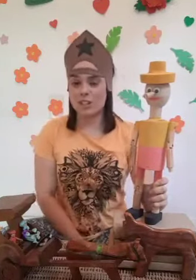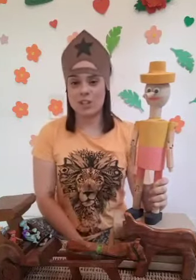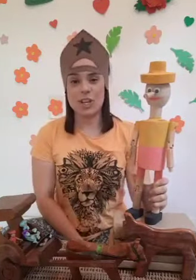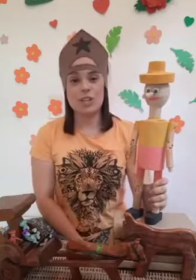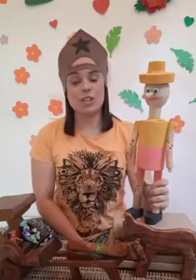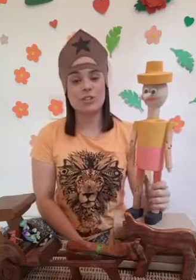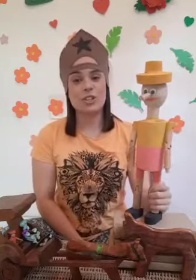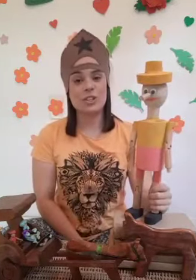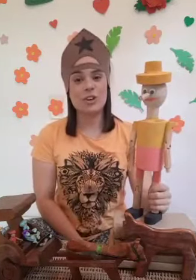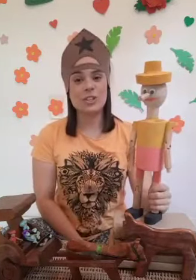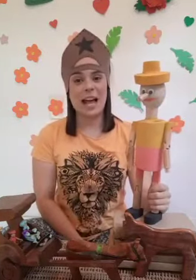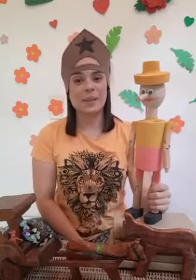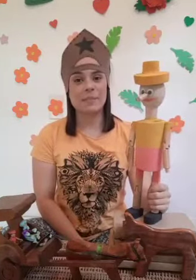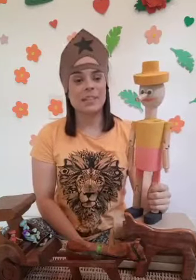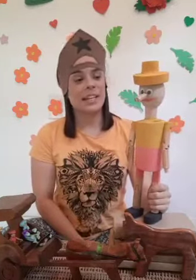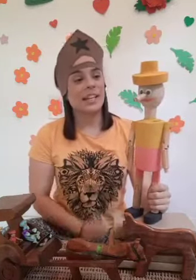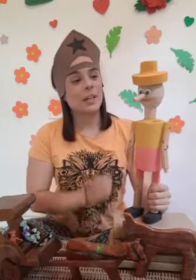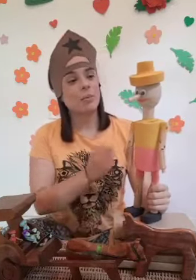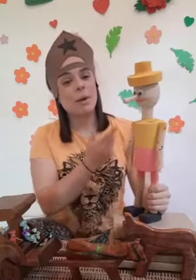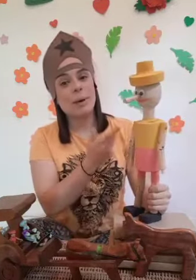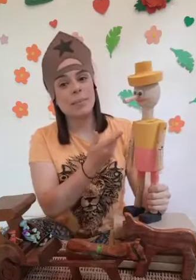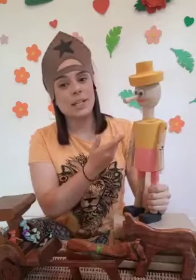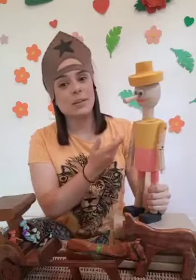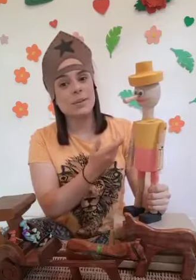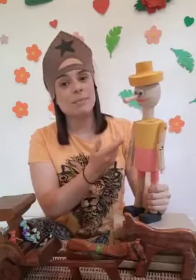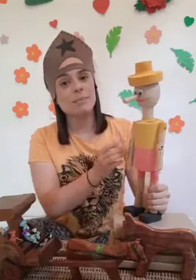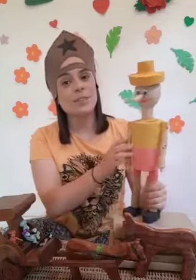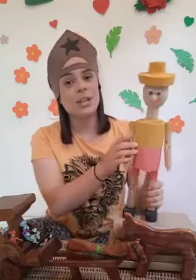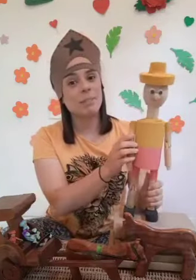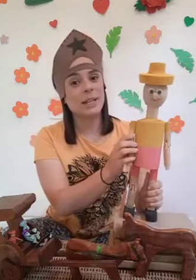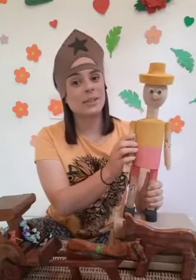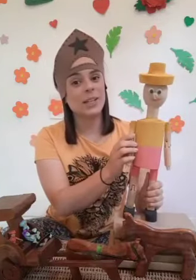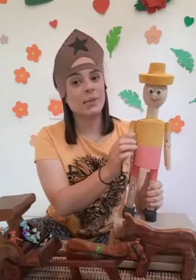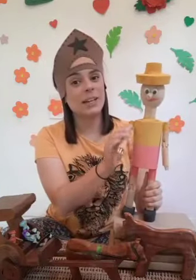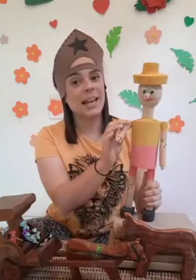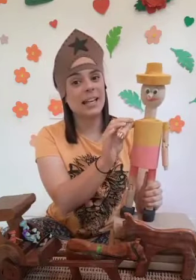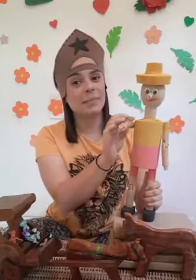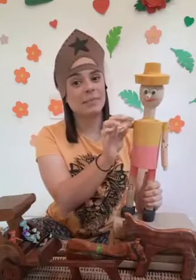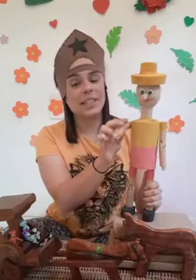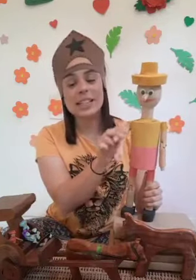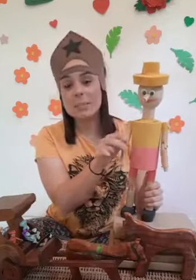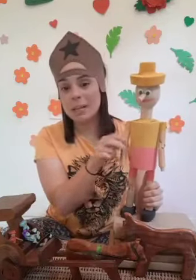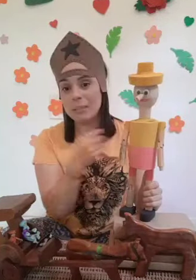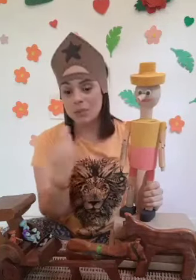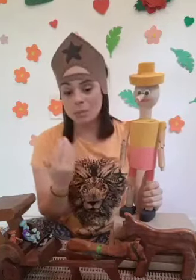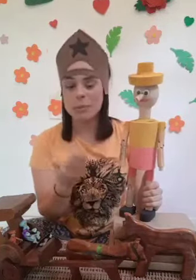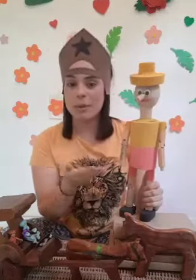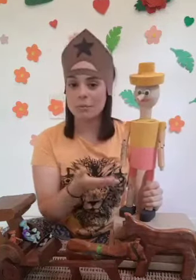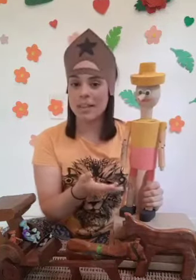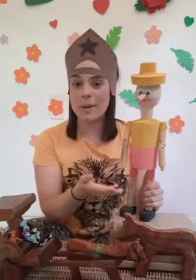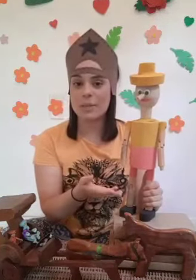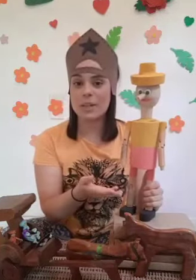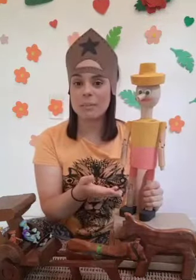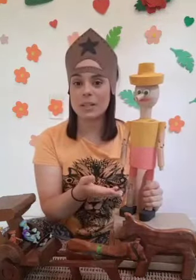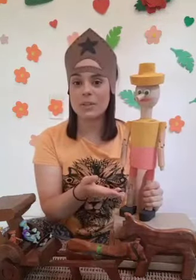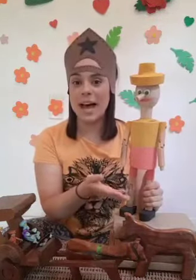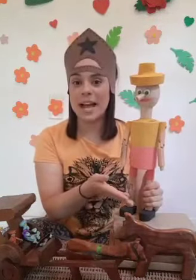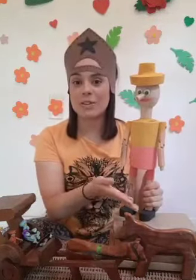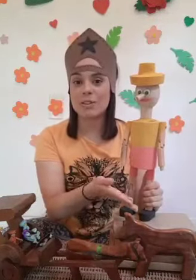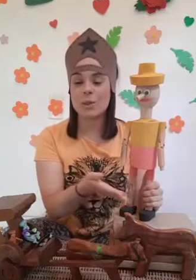Viajante, de Luiz de Gonzaga. E o meu amigo Gepeto que deu a ideia. E também pediu para me convidar meus amigos Raio de Sol